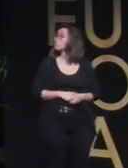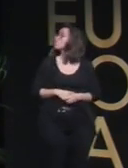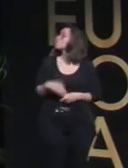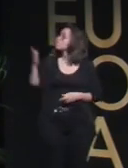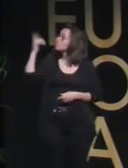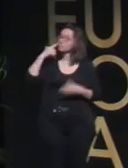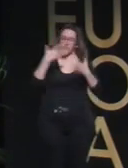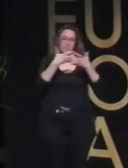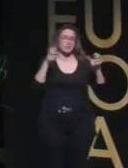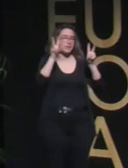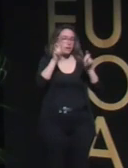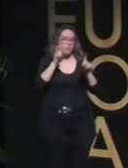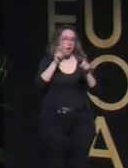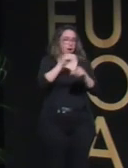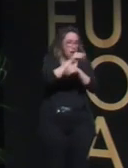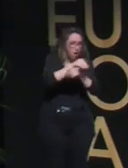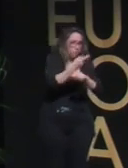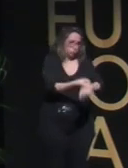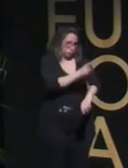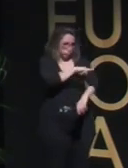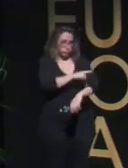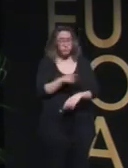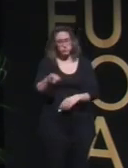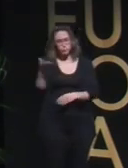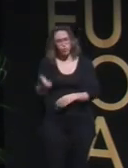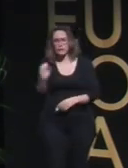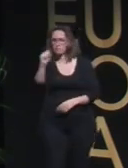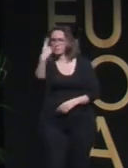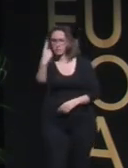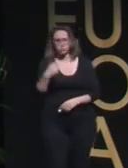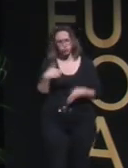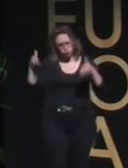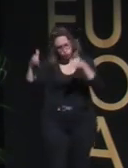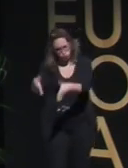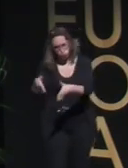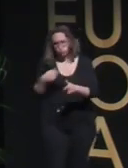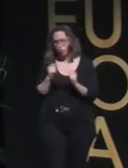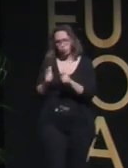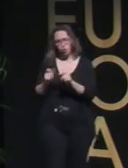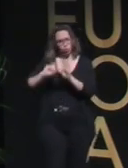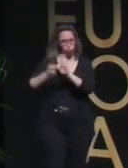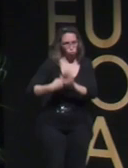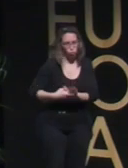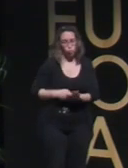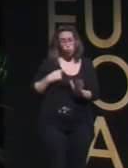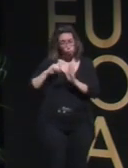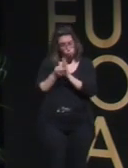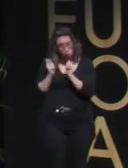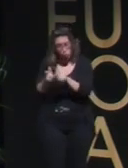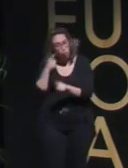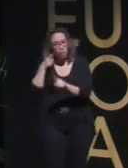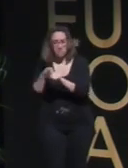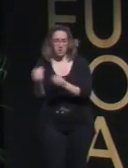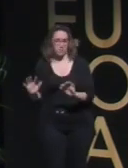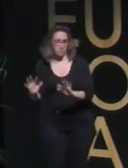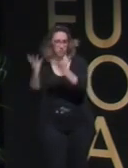la sobreprotección, ¿no? Eres lo más importante para mí. Me centro en ti, te hago ver todo lo que te doy, te lo doy todo para que no te pase nada. Te